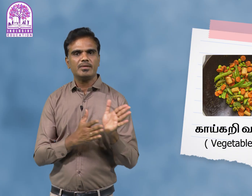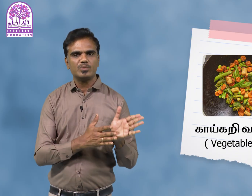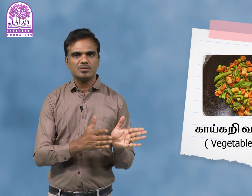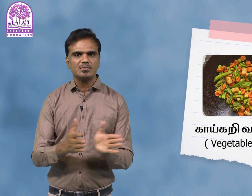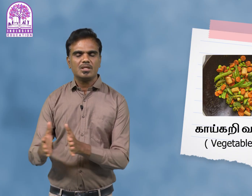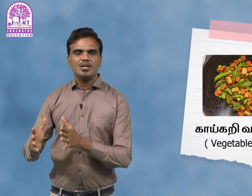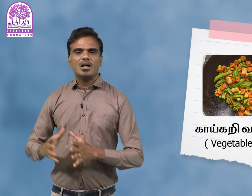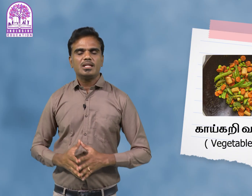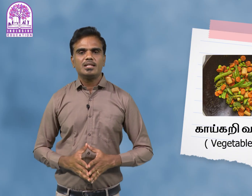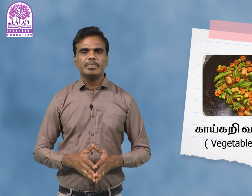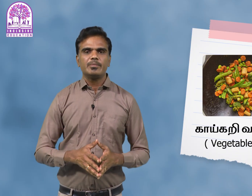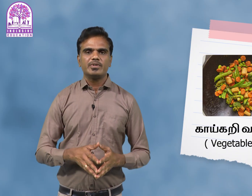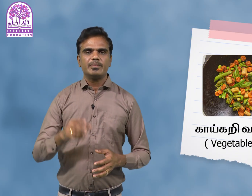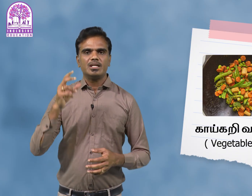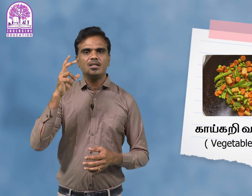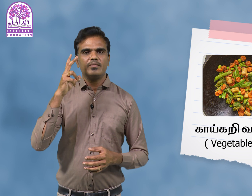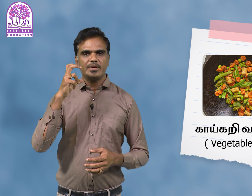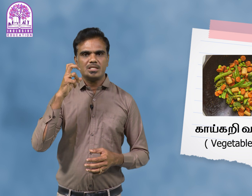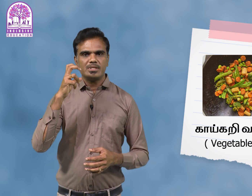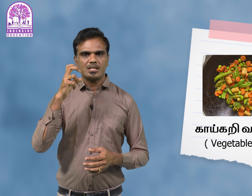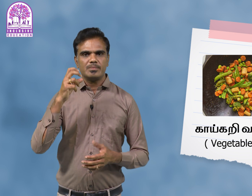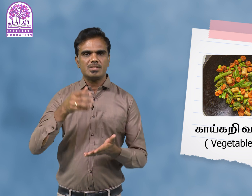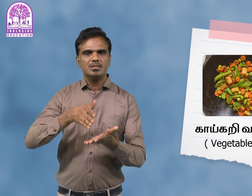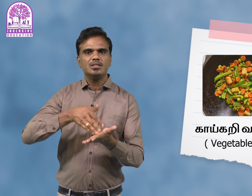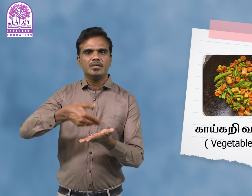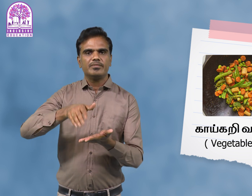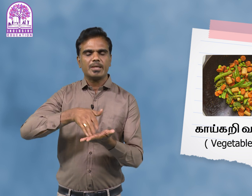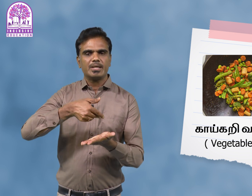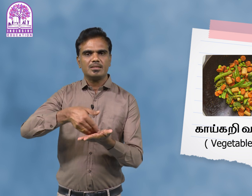வரும். அது எல்லாத்துக்குமே என்ன பண்ணுவாங்க அப்படின்னா வெஜிடபிள்ஸை காமிச்சிட்டு ஃப்ரை பண்ணது.